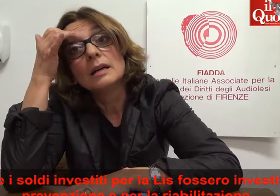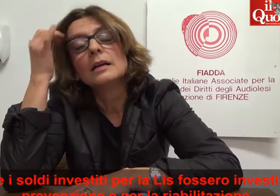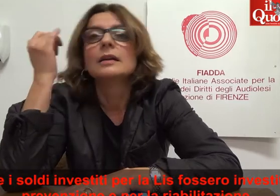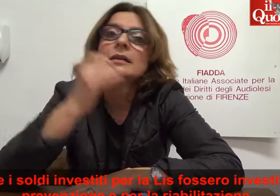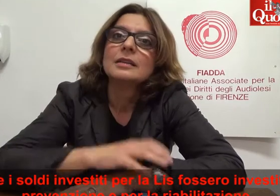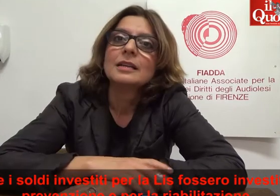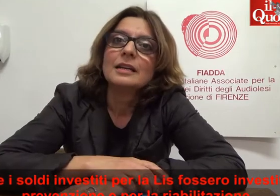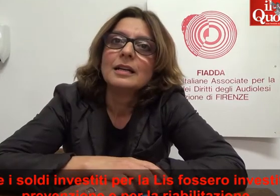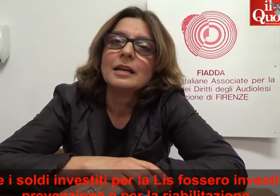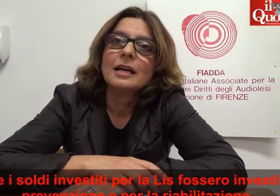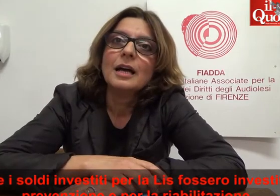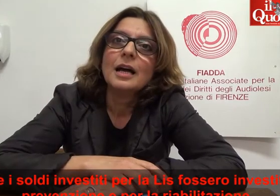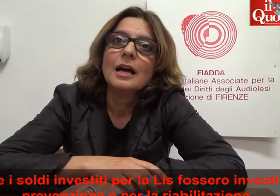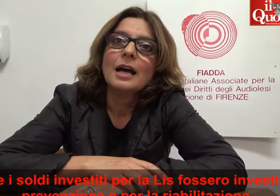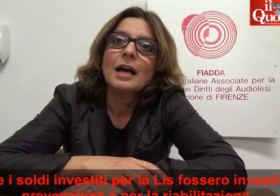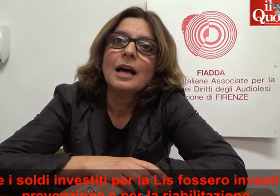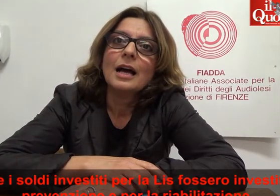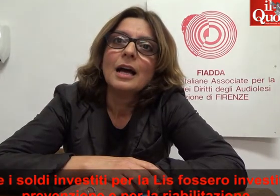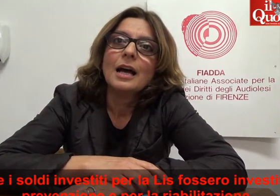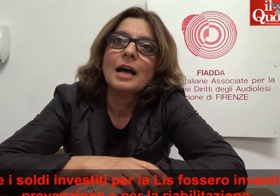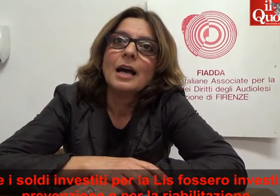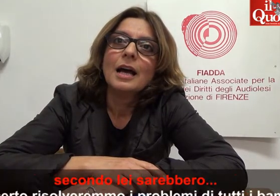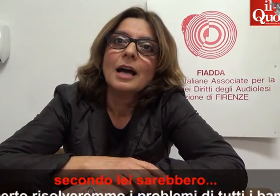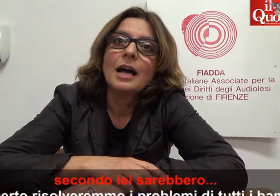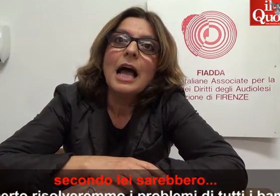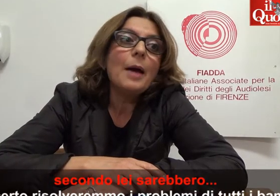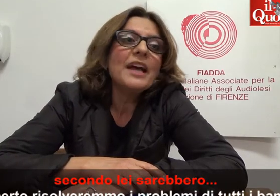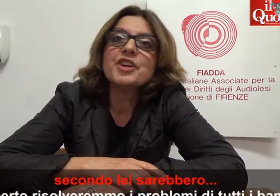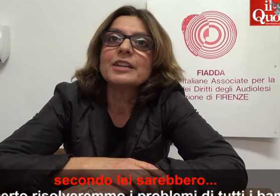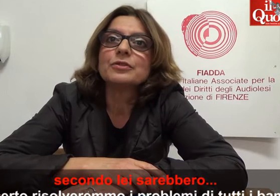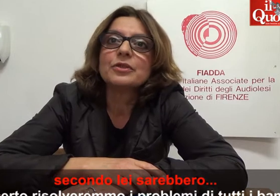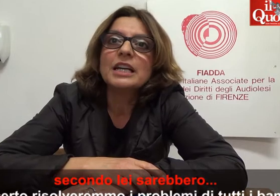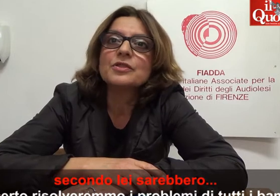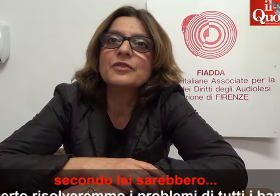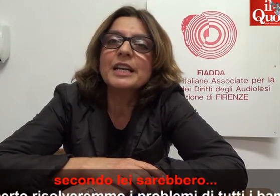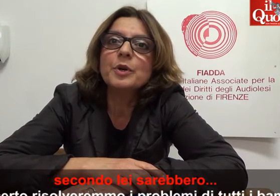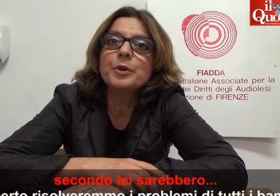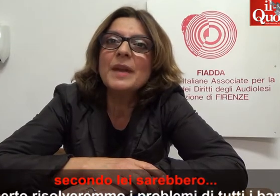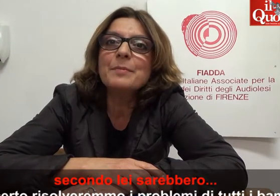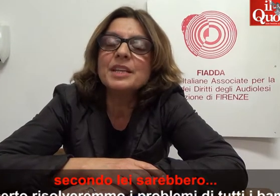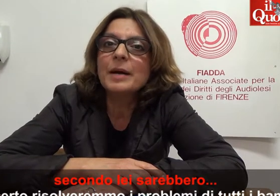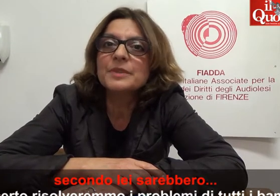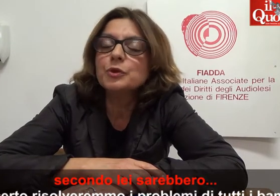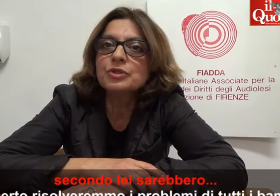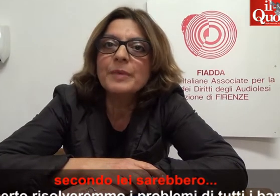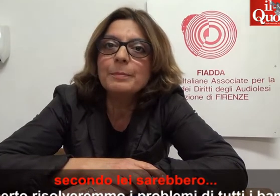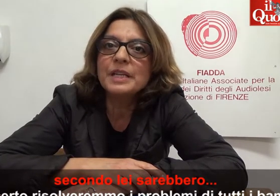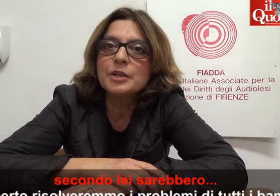investiti per la prevenzione e per la riabilitazione, secondo lei sarebbe... E certo, risolveremmo i problemi di tutti i bambini.